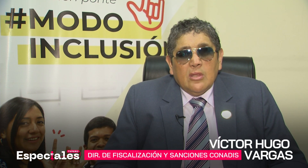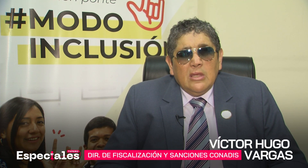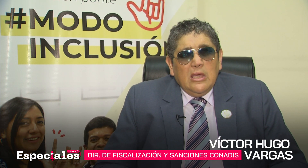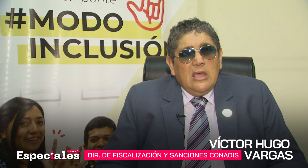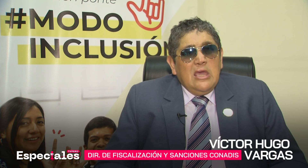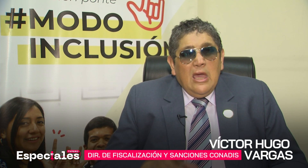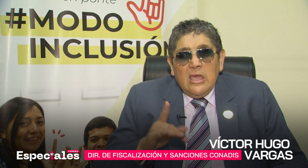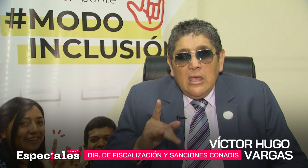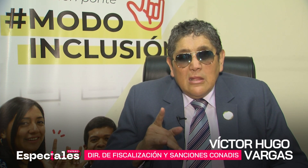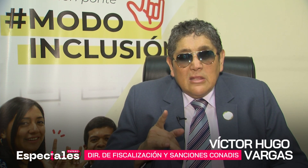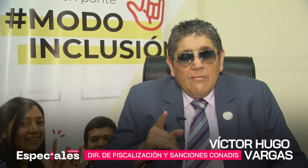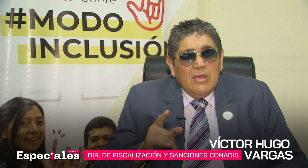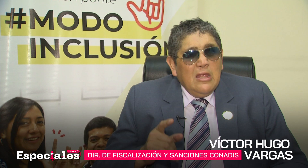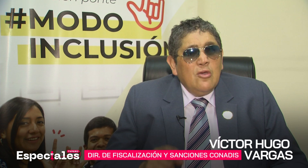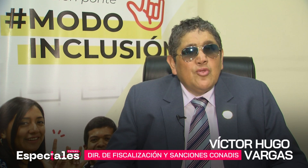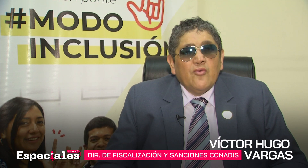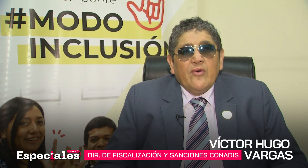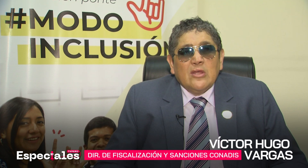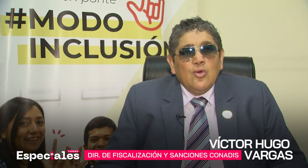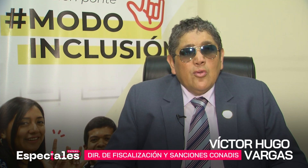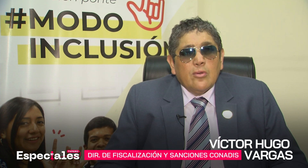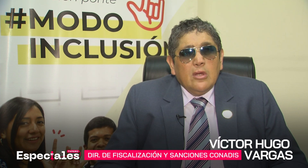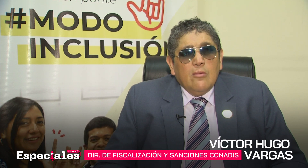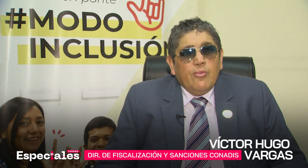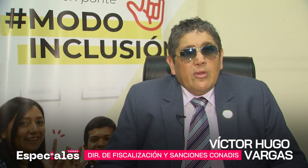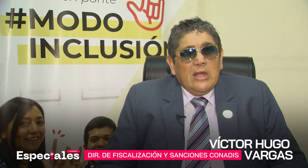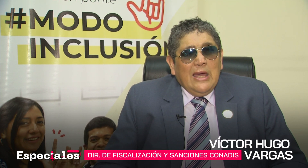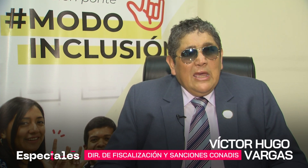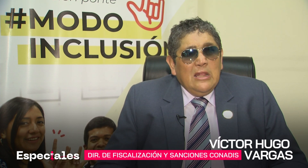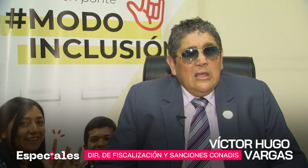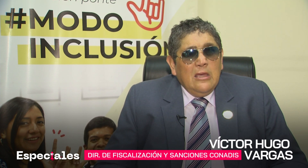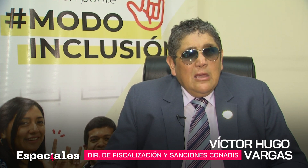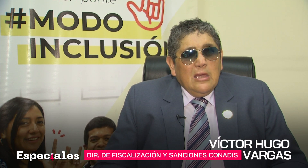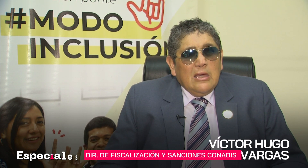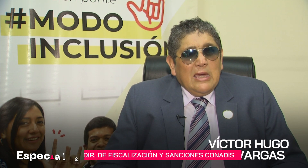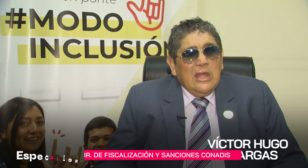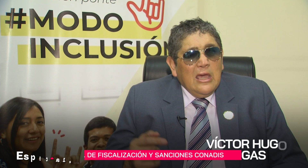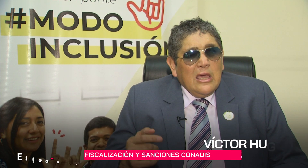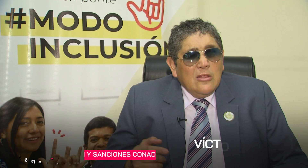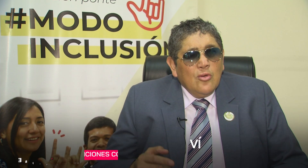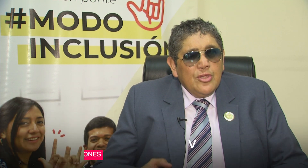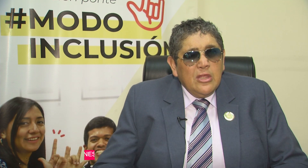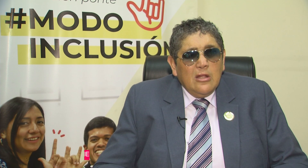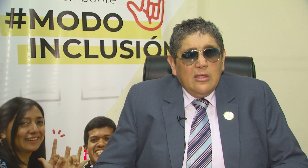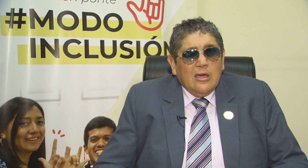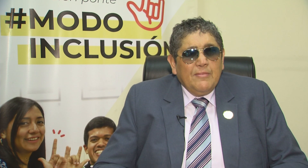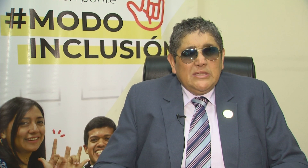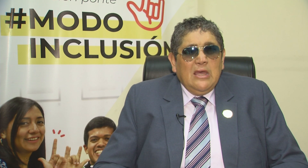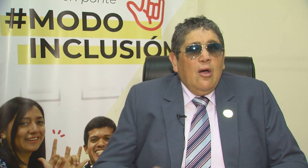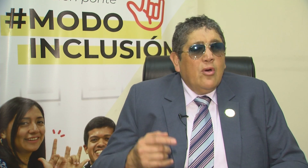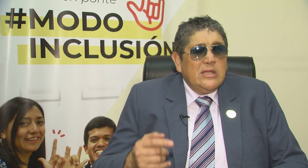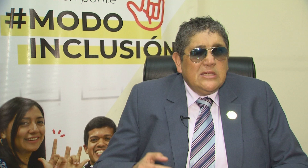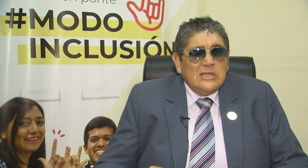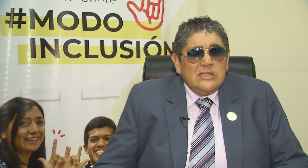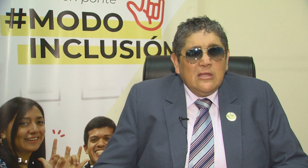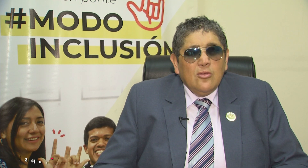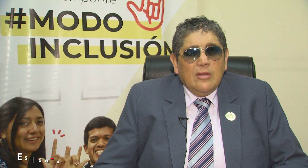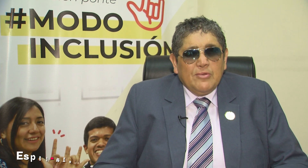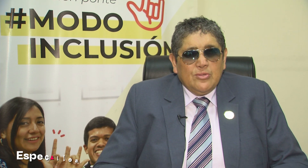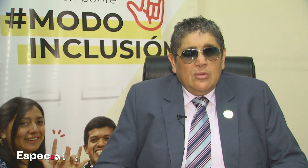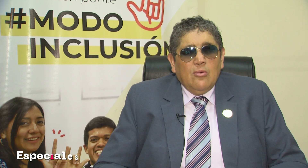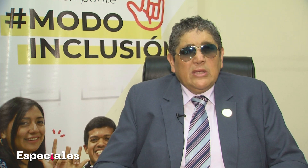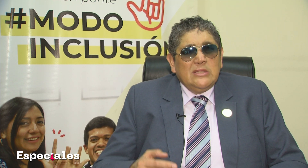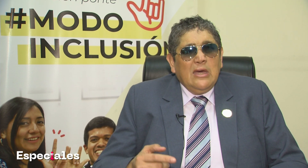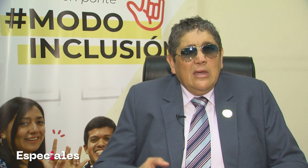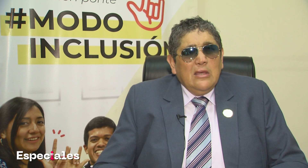personas sordas, y ahí también hay otro factor, porque la gente cree que no tiene la discapacidad o que se está haciendo